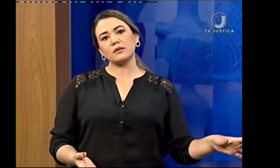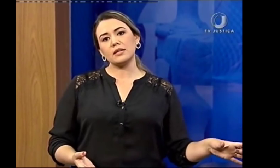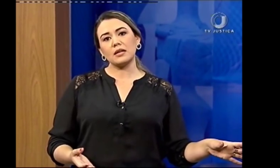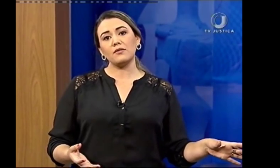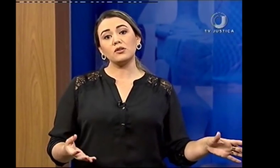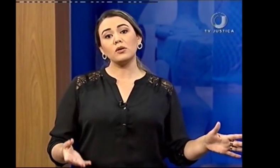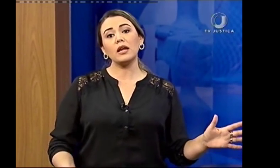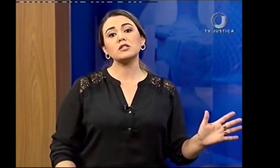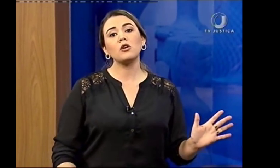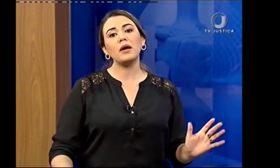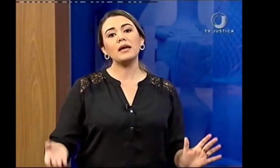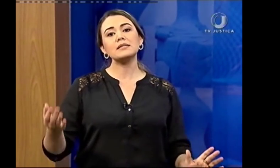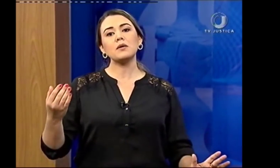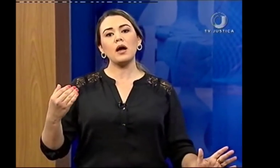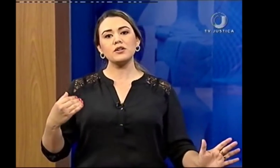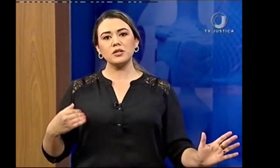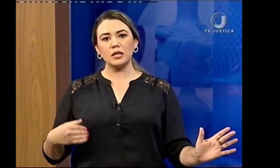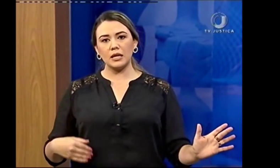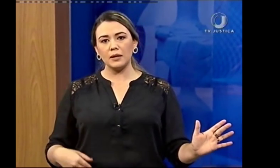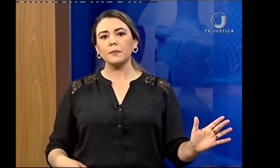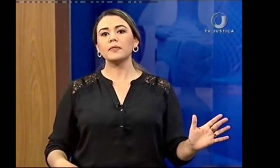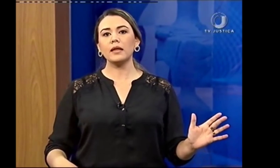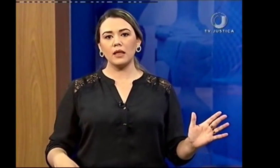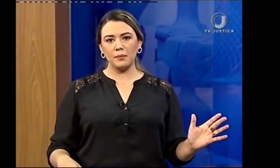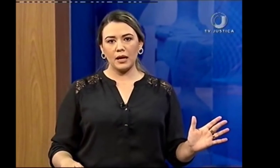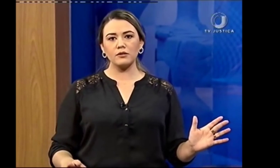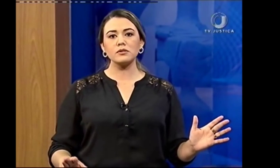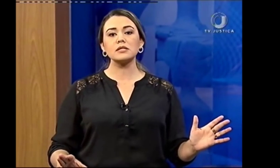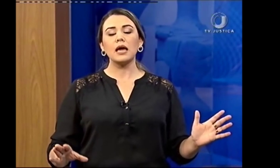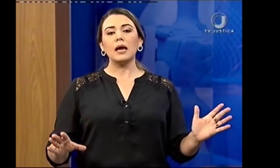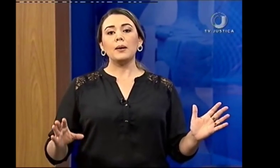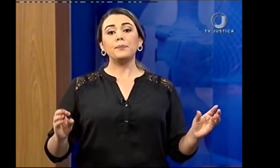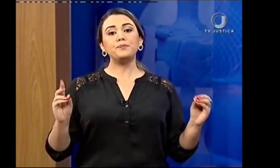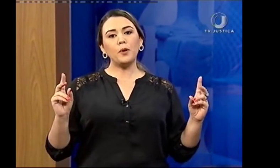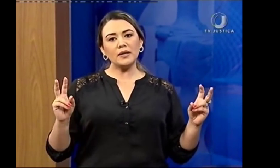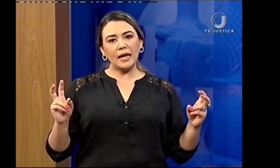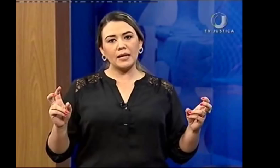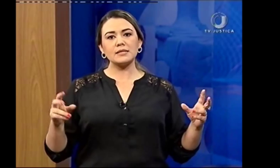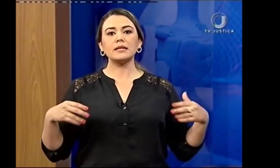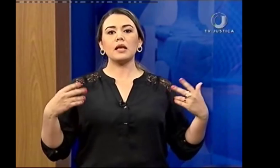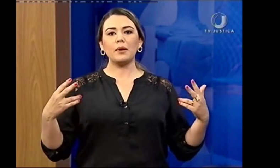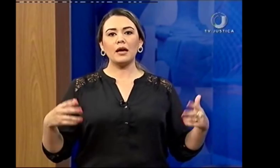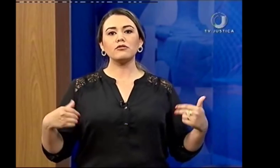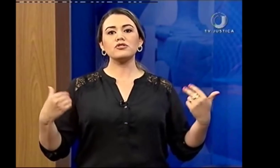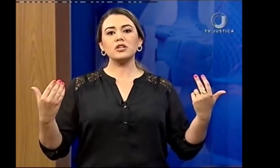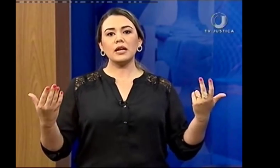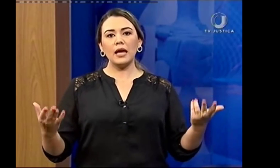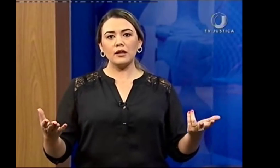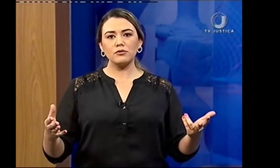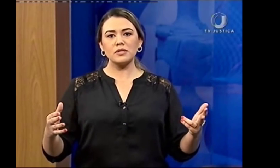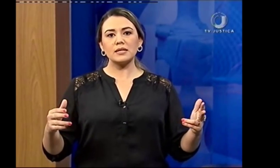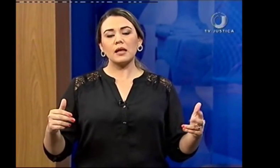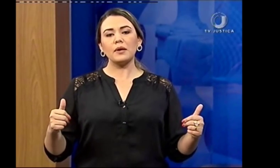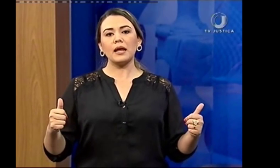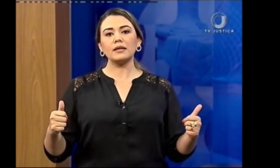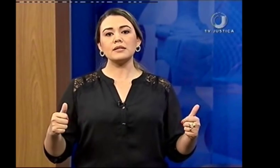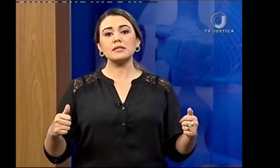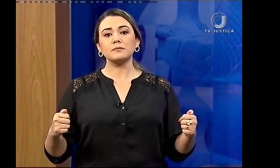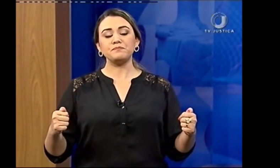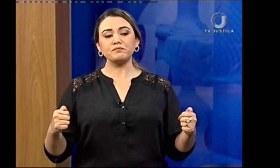abolição da escravatura, eles começam a adquirir determinados poderes, determinados direitos, determinadas